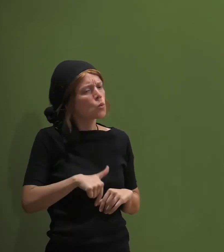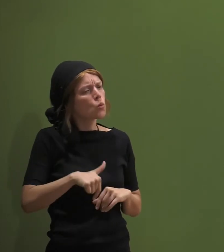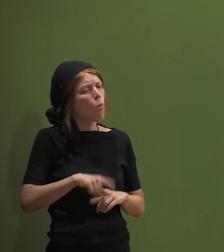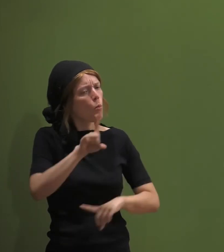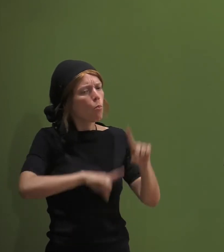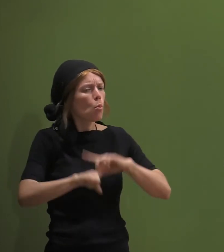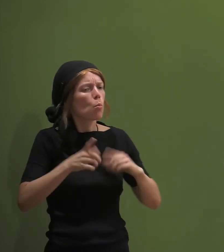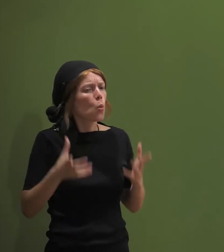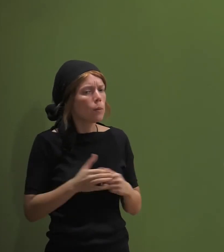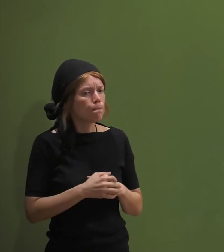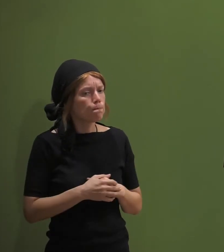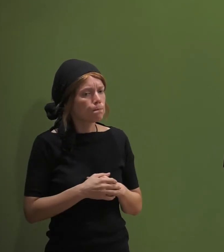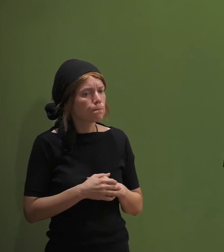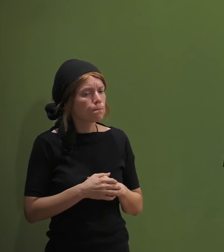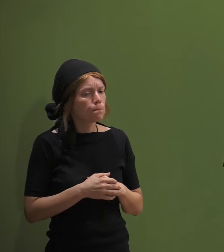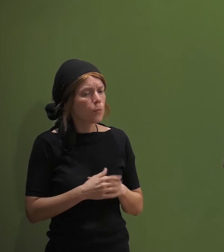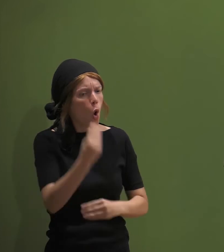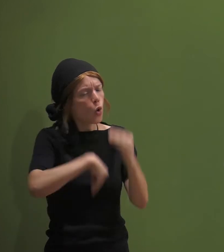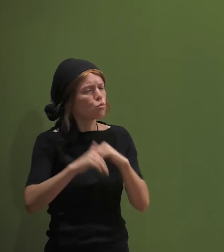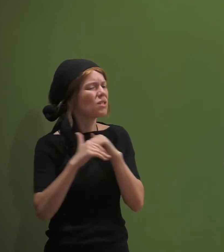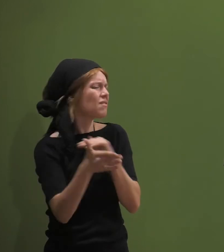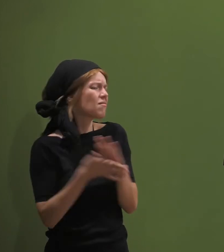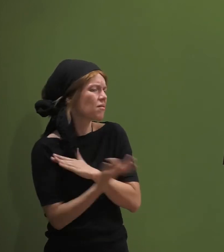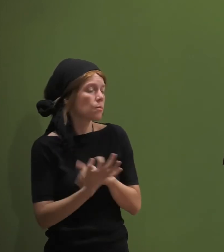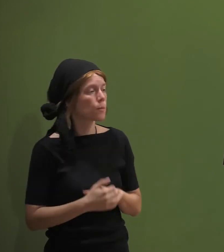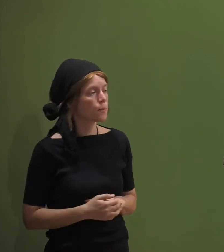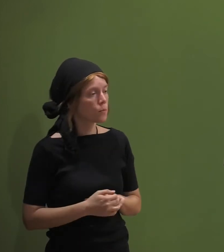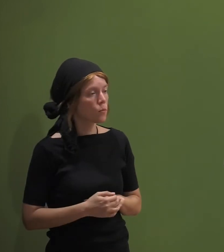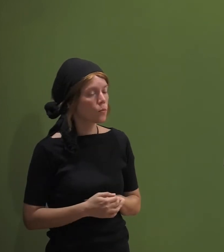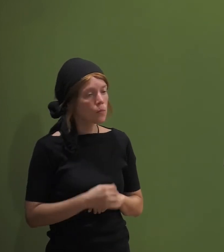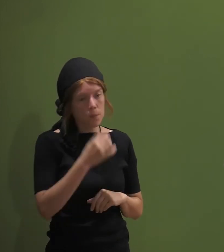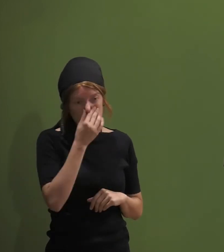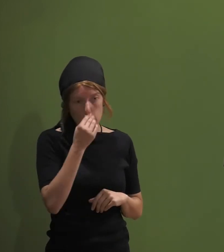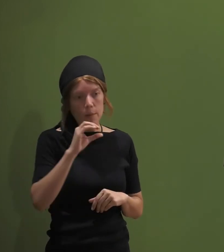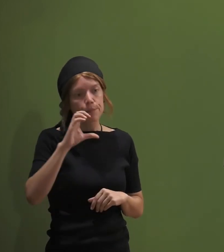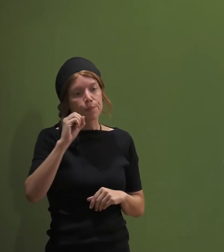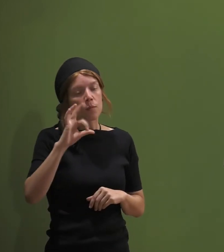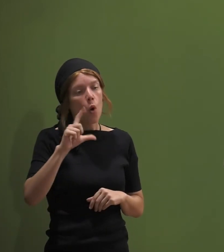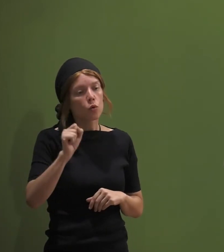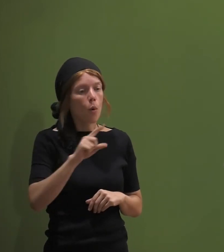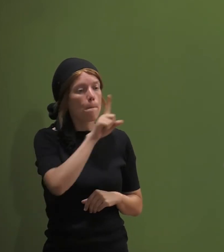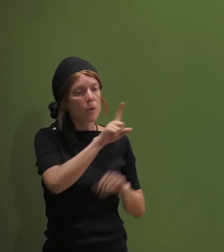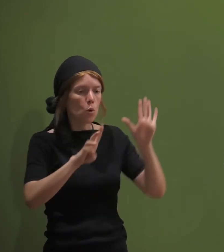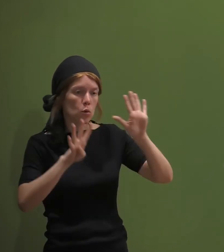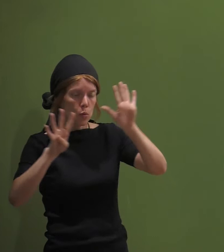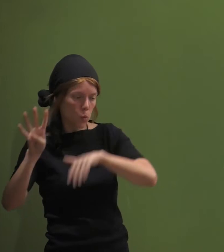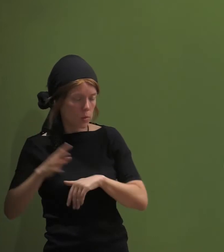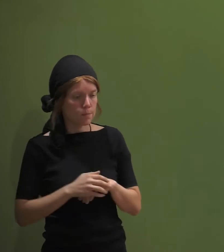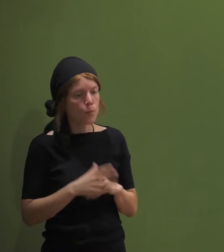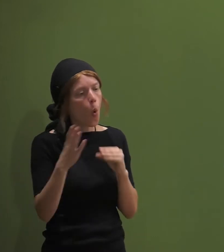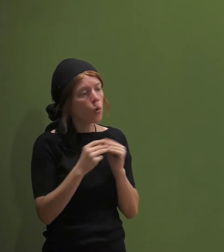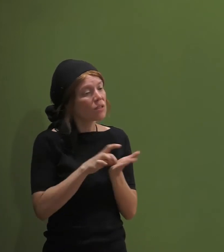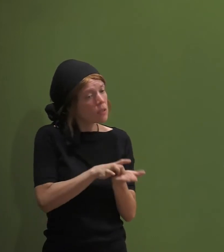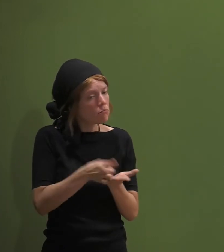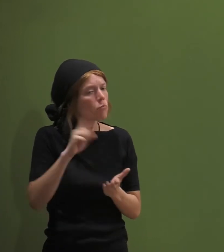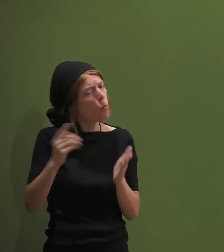primeros problemas es qué se entiende por consumo sostenible. El simposio de Oslo de 1994 lo definió como el uso de